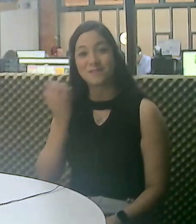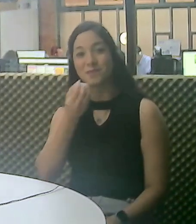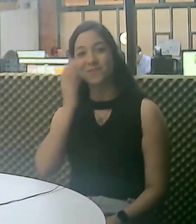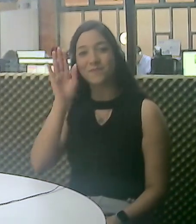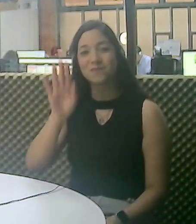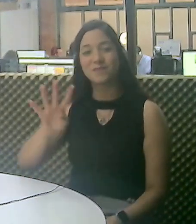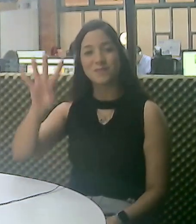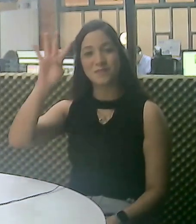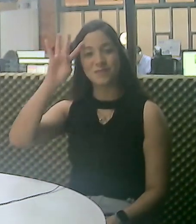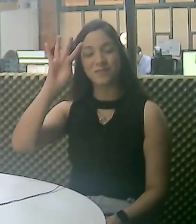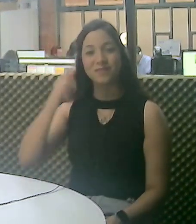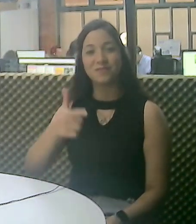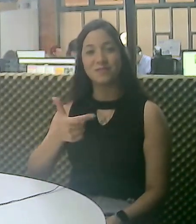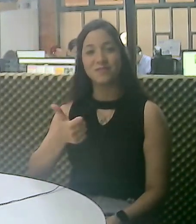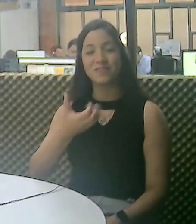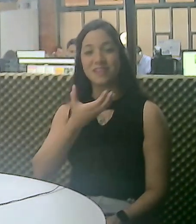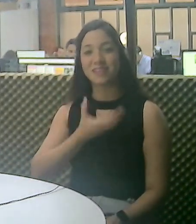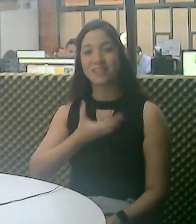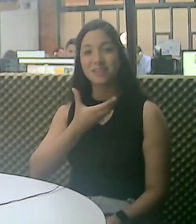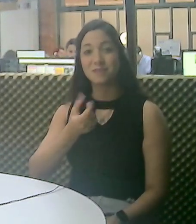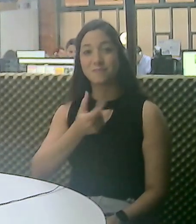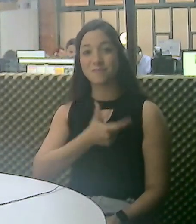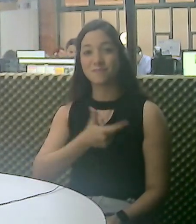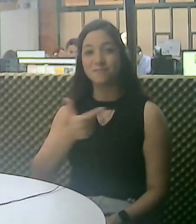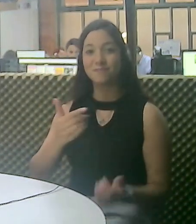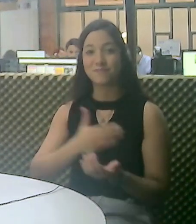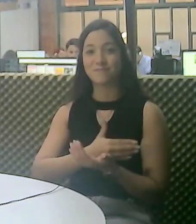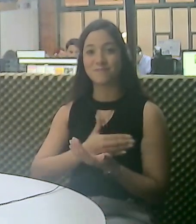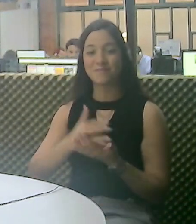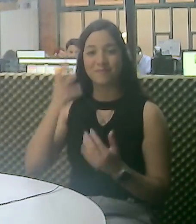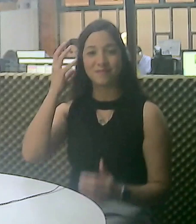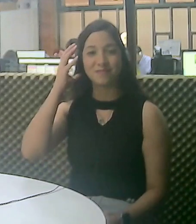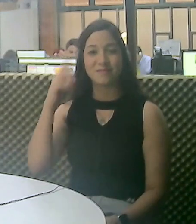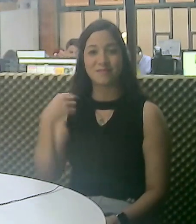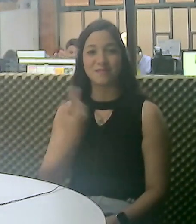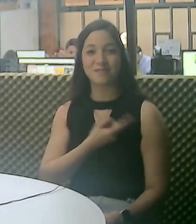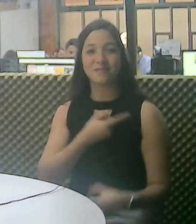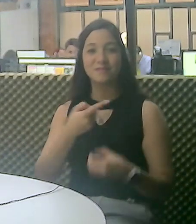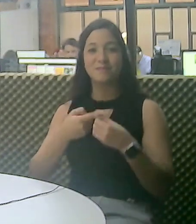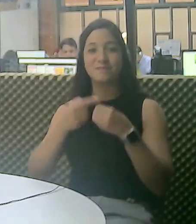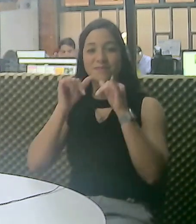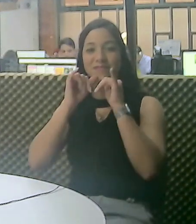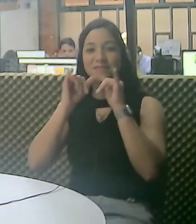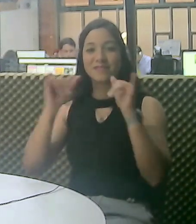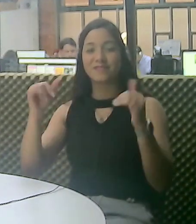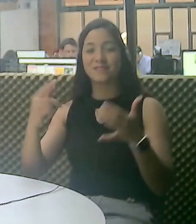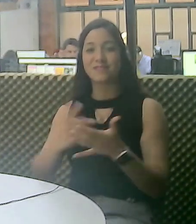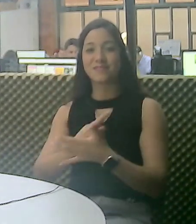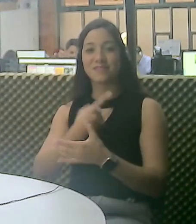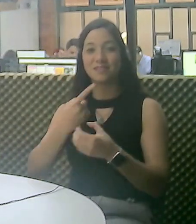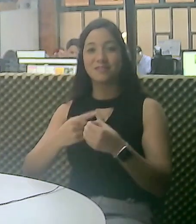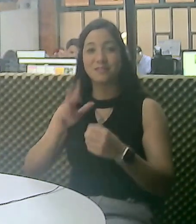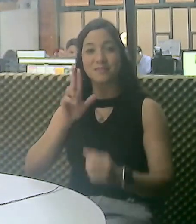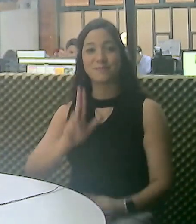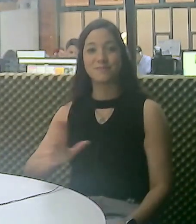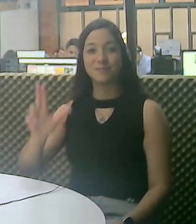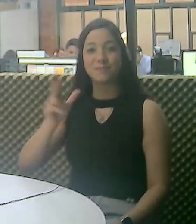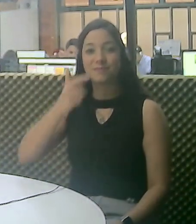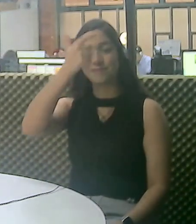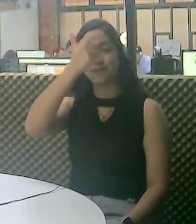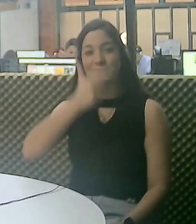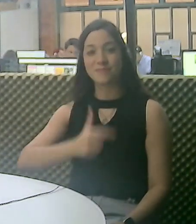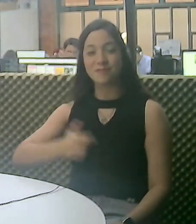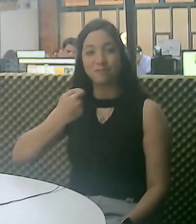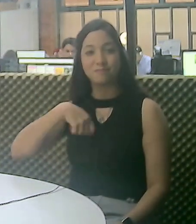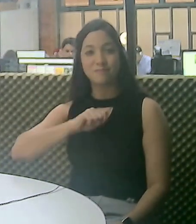Cidade, quarta-feira, 21 de dezembro de 2022, está no ar a Rádio Nossa Cidade com o boletim de notícias sobre o que de fato acontece em